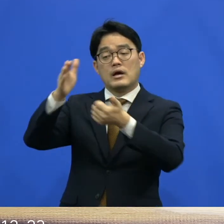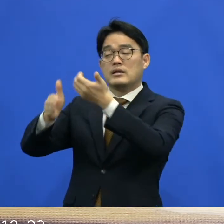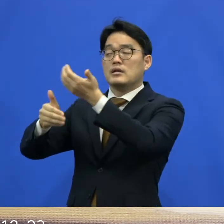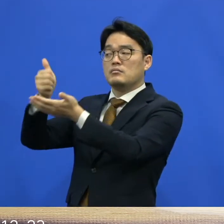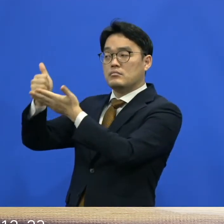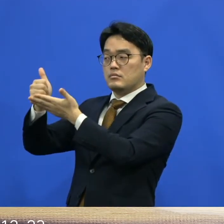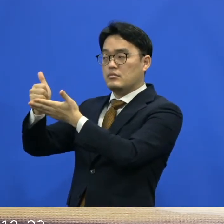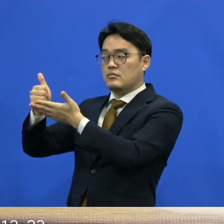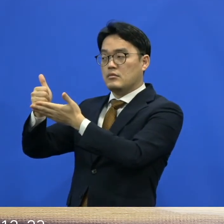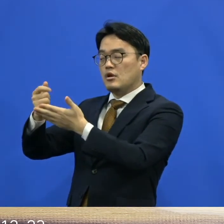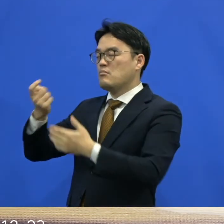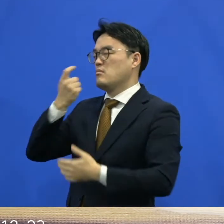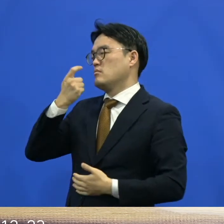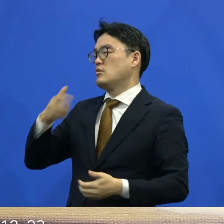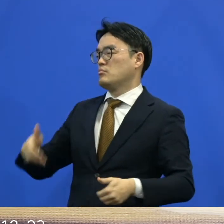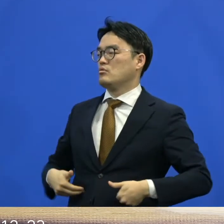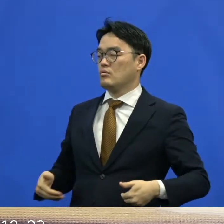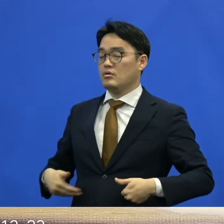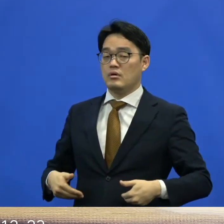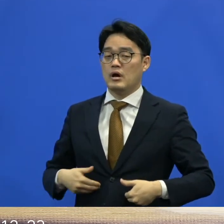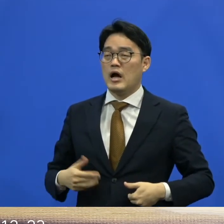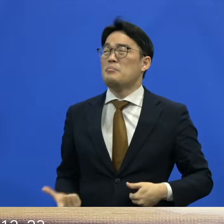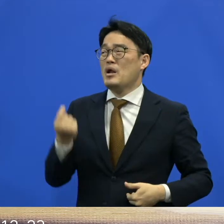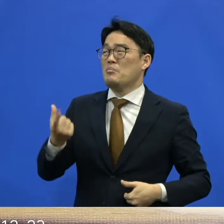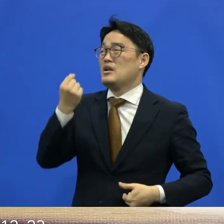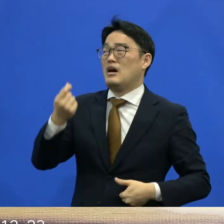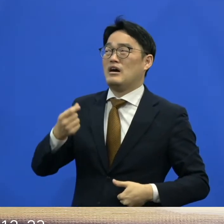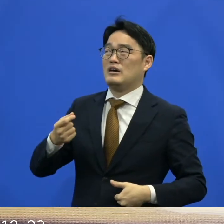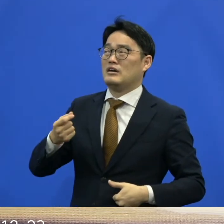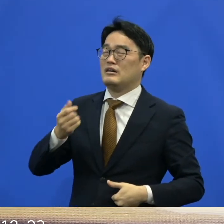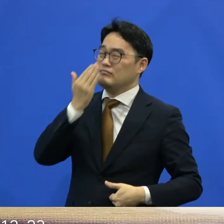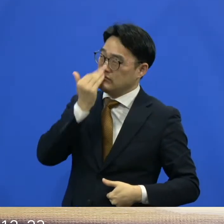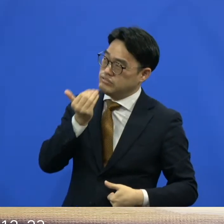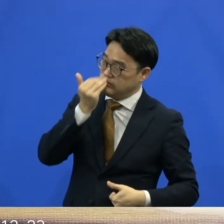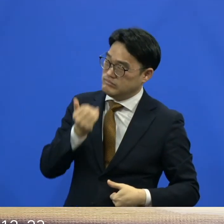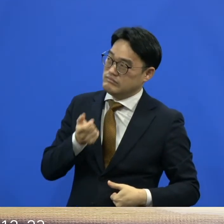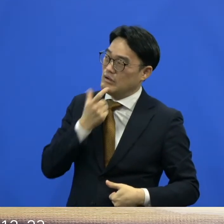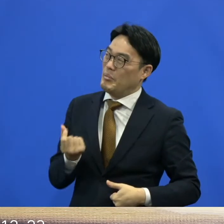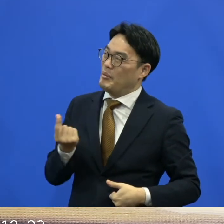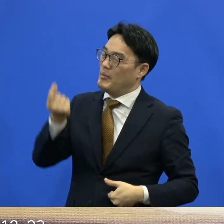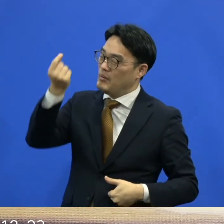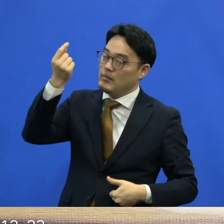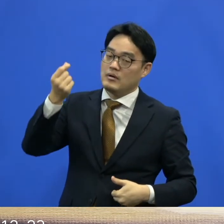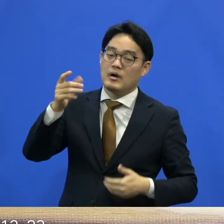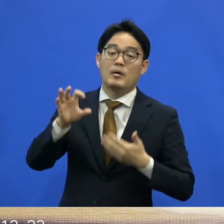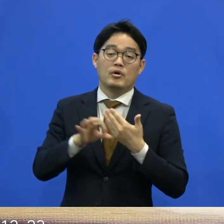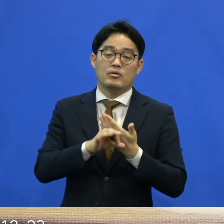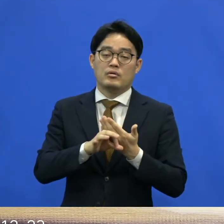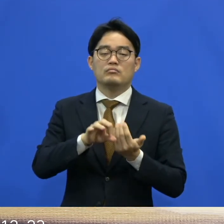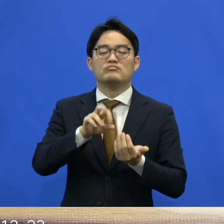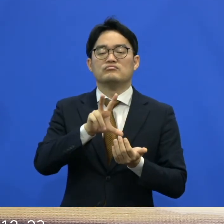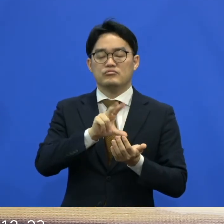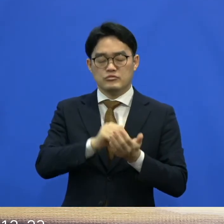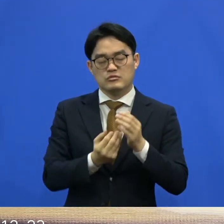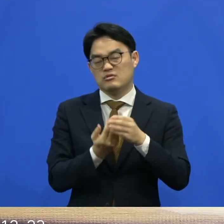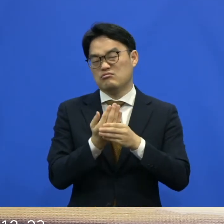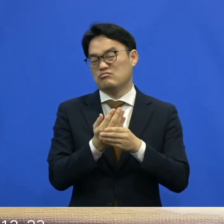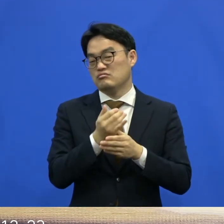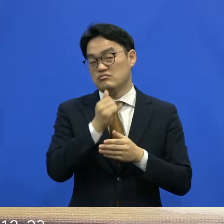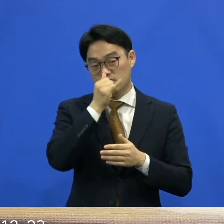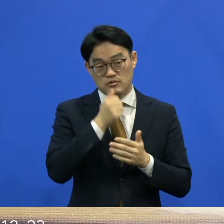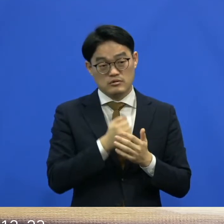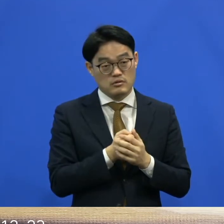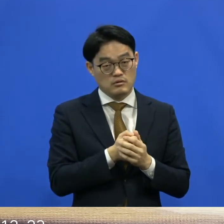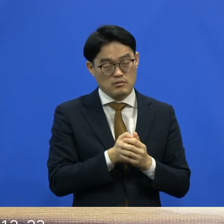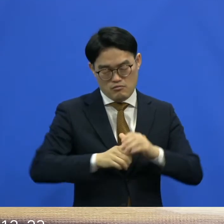시간을 건너뛰면 후유증이 옵니다. 역사를 그르칩니다. 성급하면